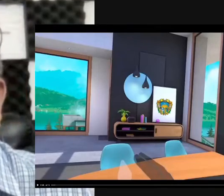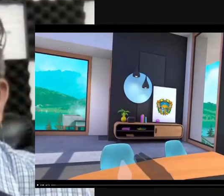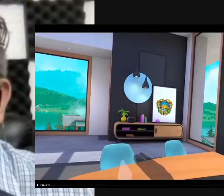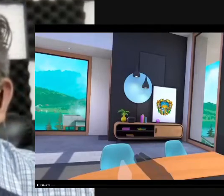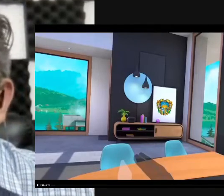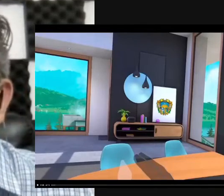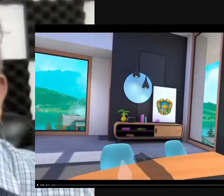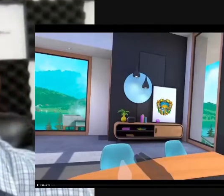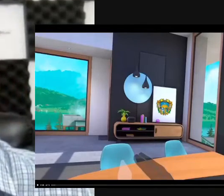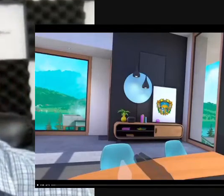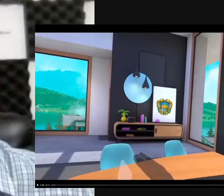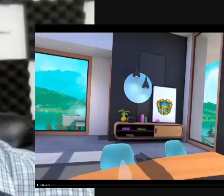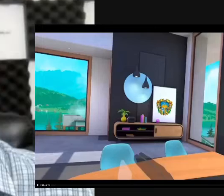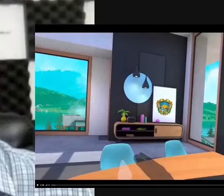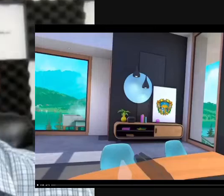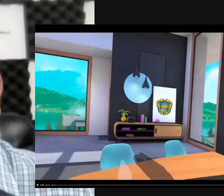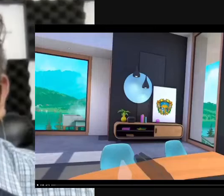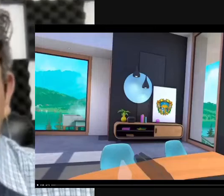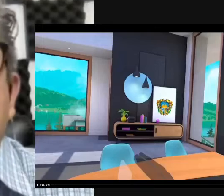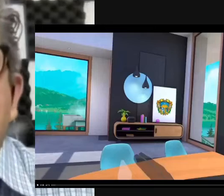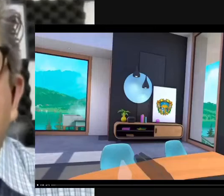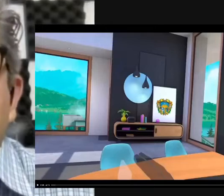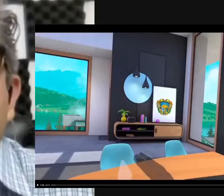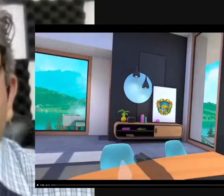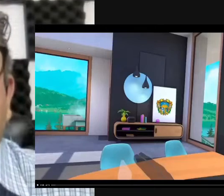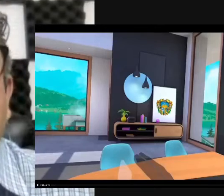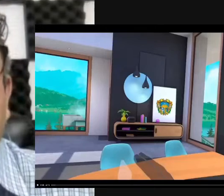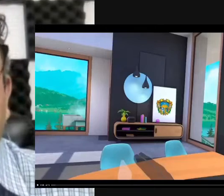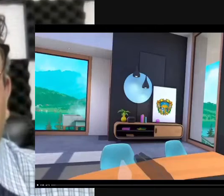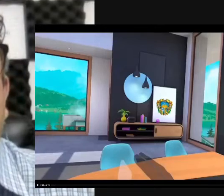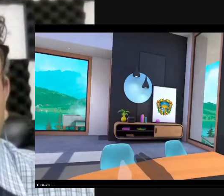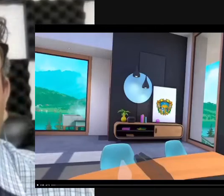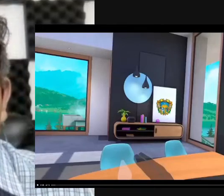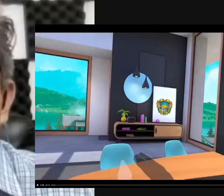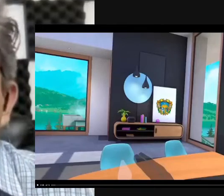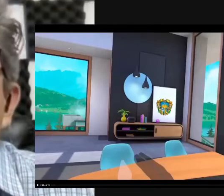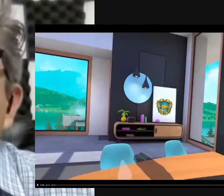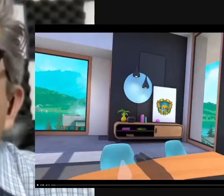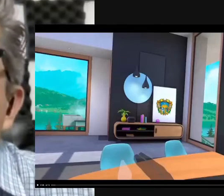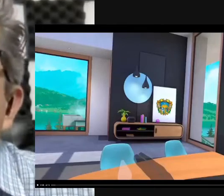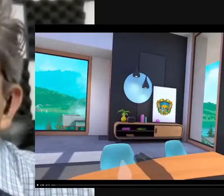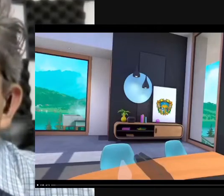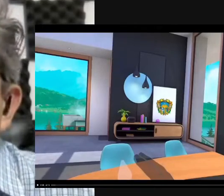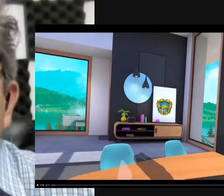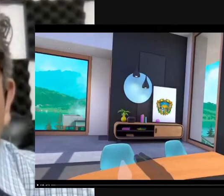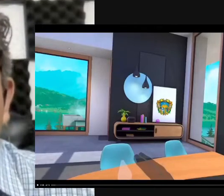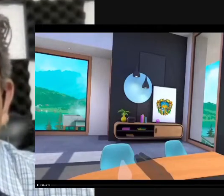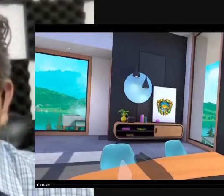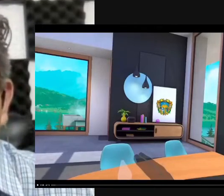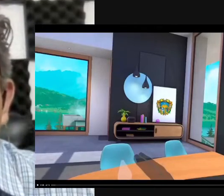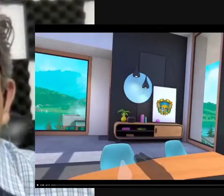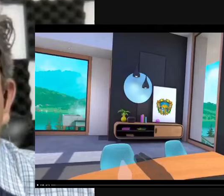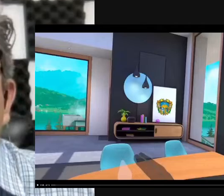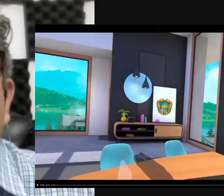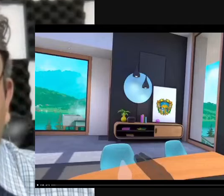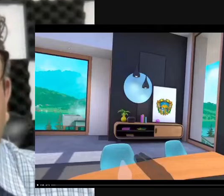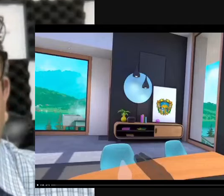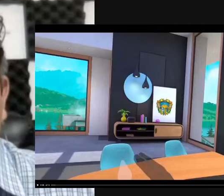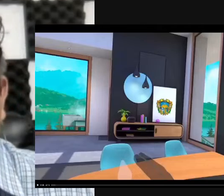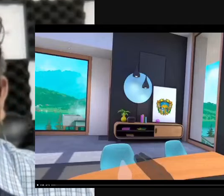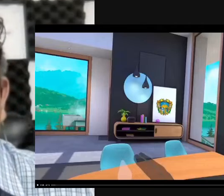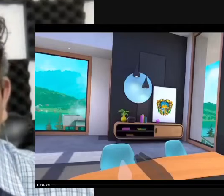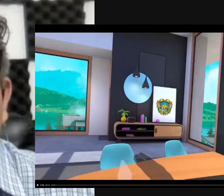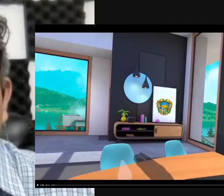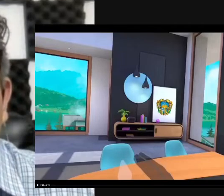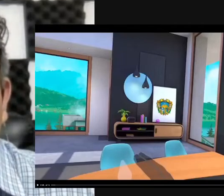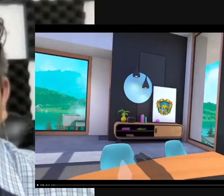más allá de nada más ver los baches. Decir, bueno, es que la preocupación del municipio nada más son los baches, ¿no? Me gustó mucho